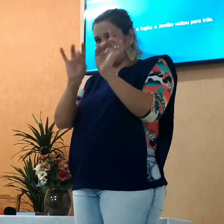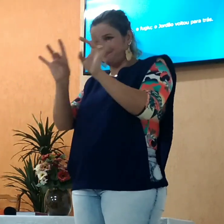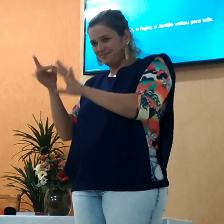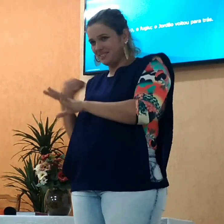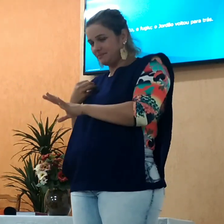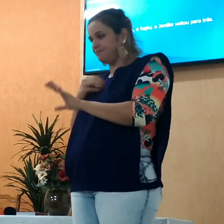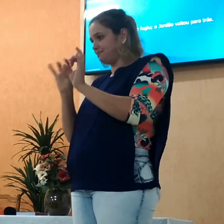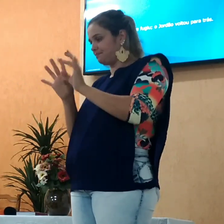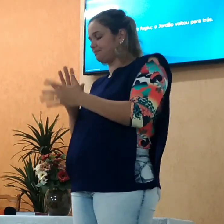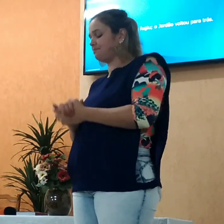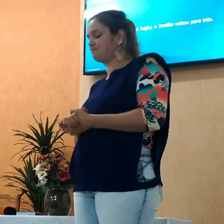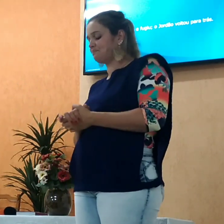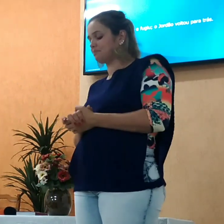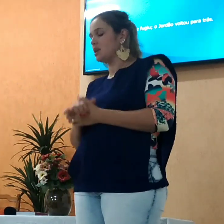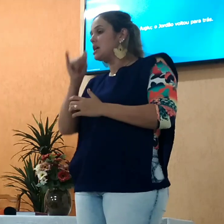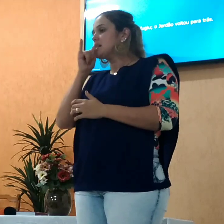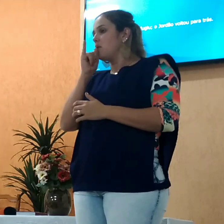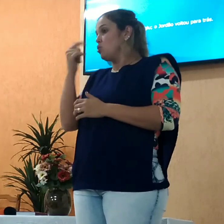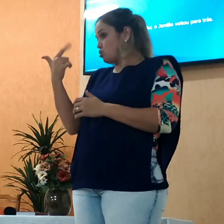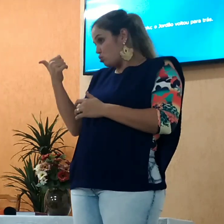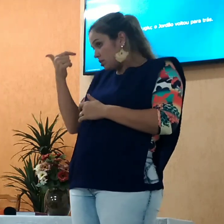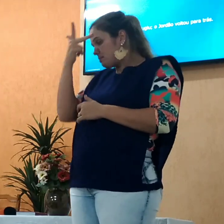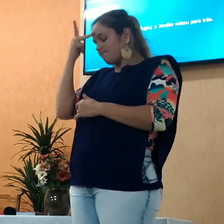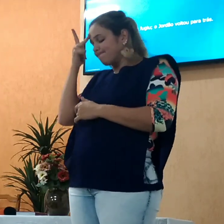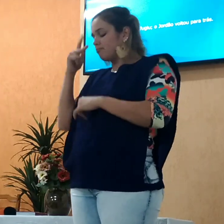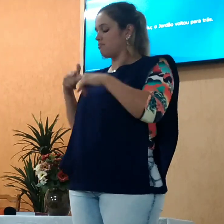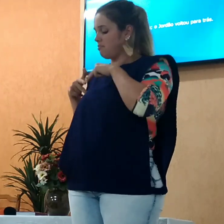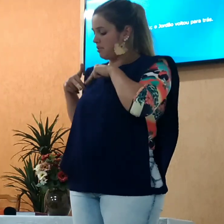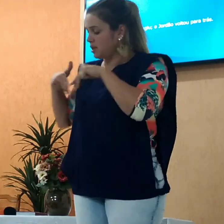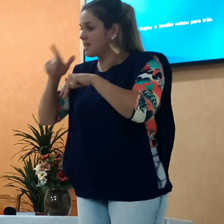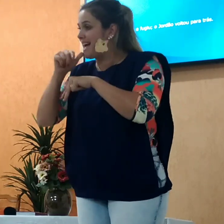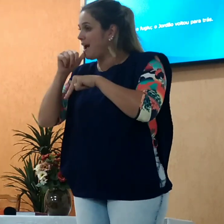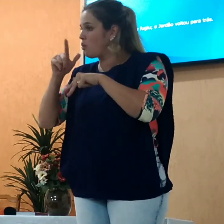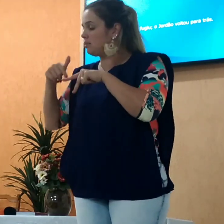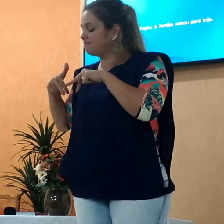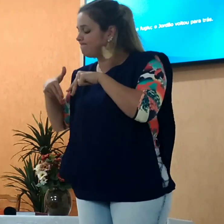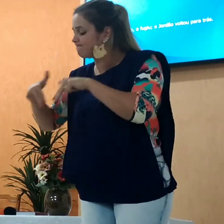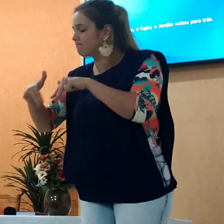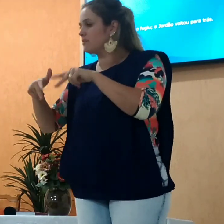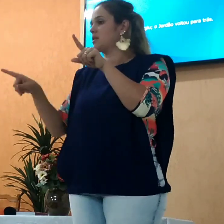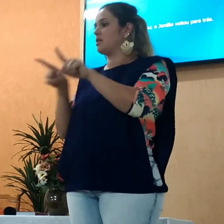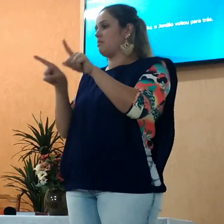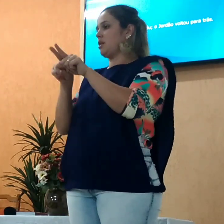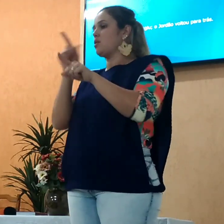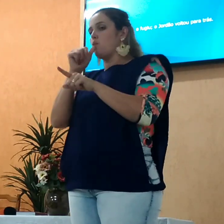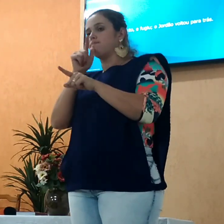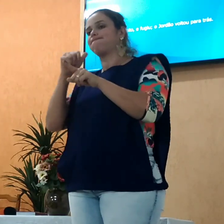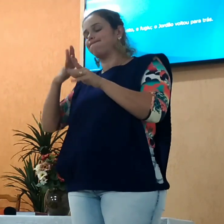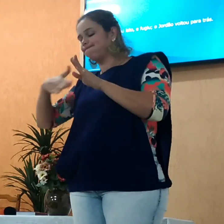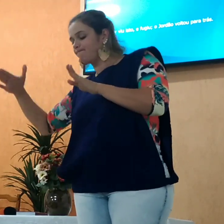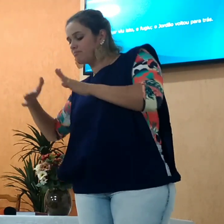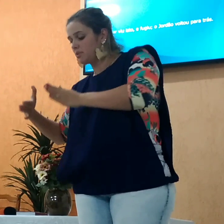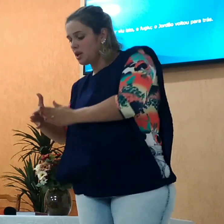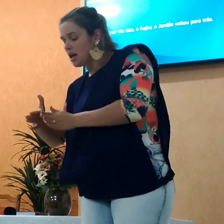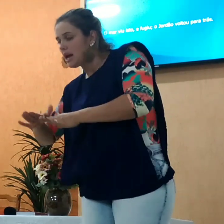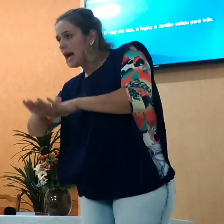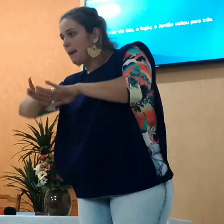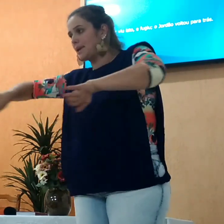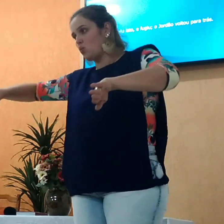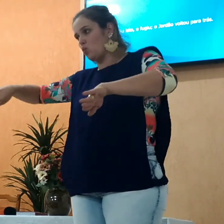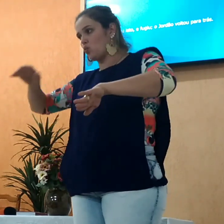Jordão, então as águas se abriram. E quando nós pisamos o Jordão da vida, quando nós enfrentamos a